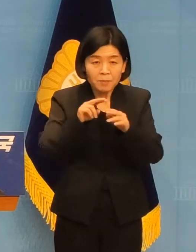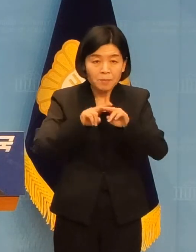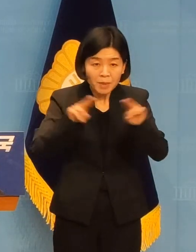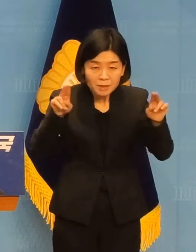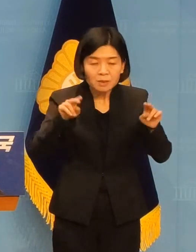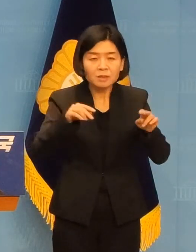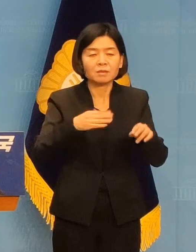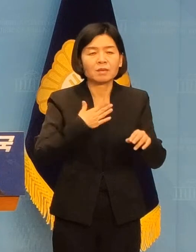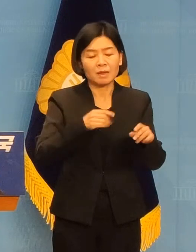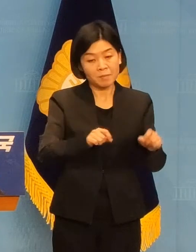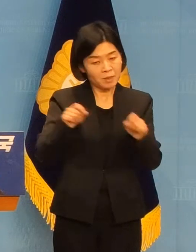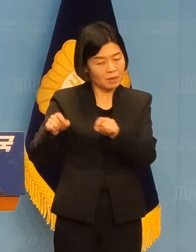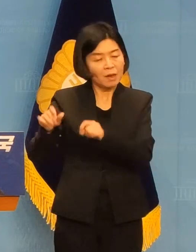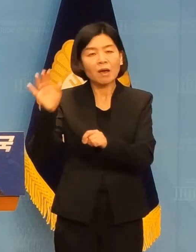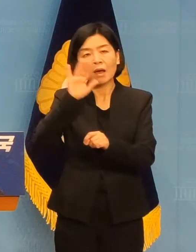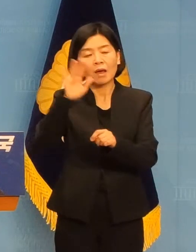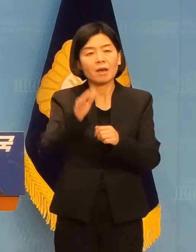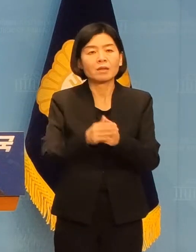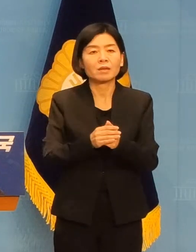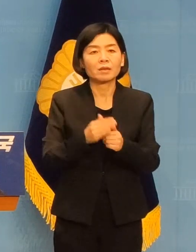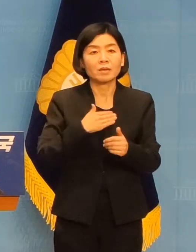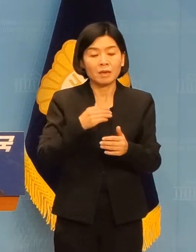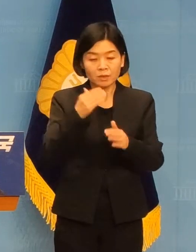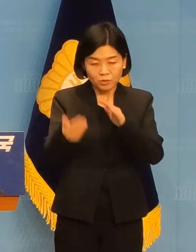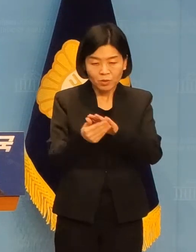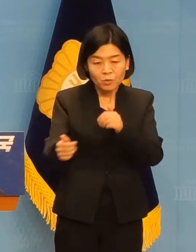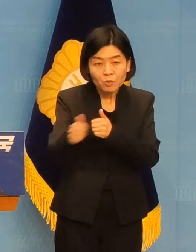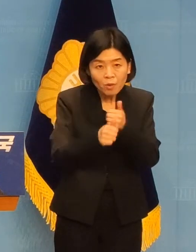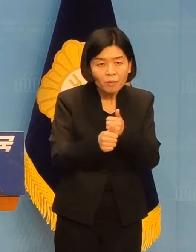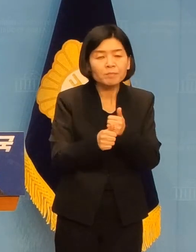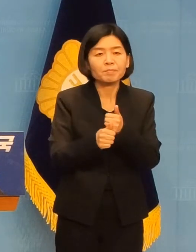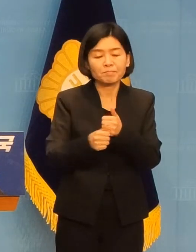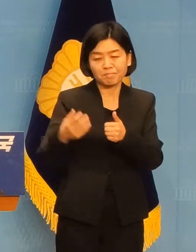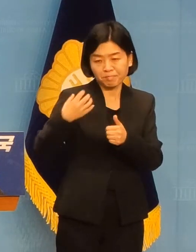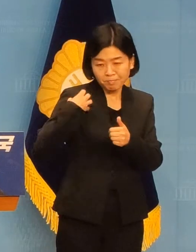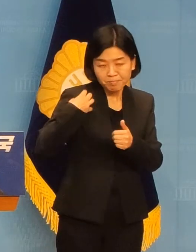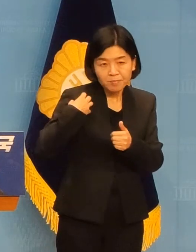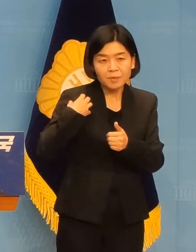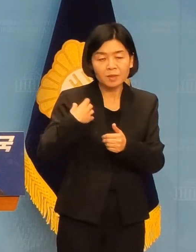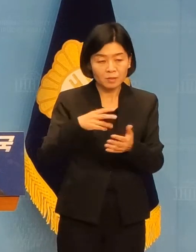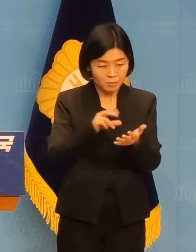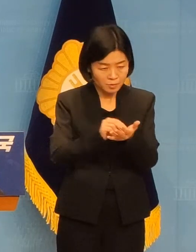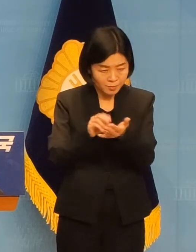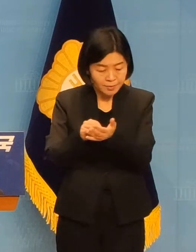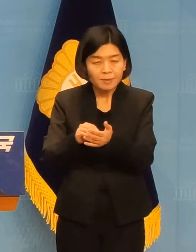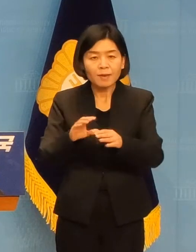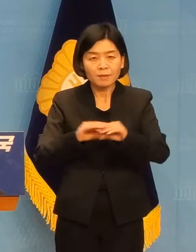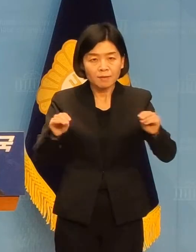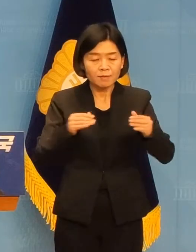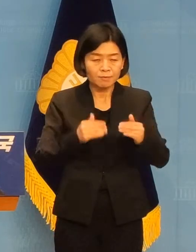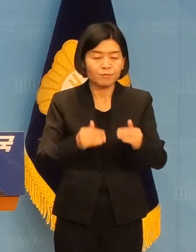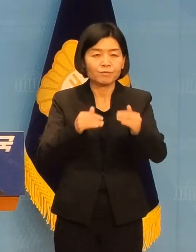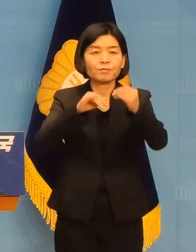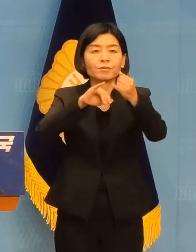저 정춘생이 최고위원이 되어 이 과제들을 책임 있게 추진하겠습니다.